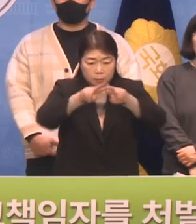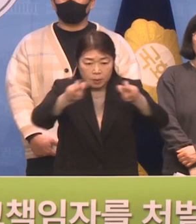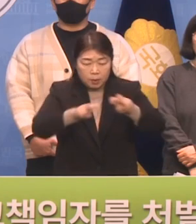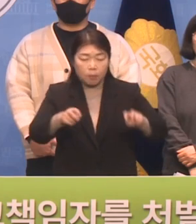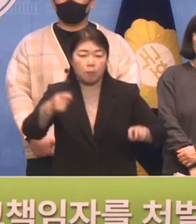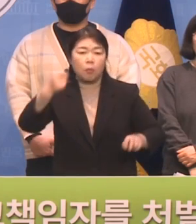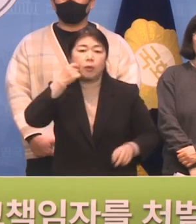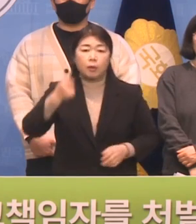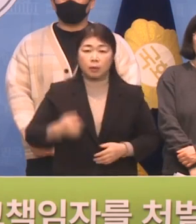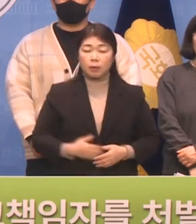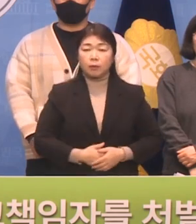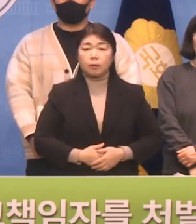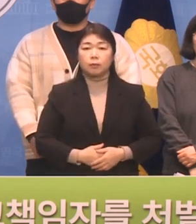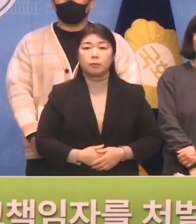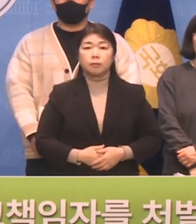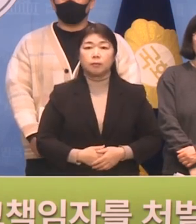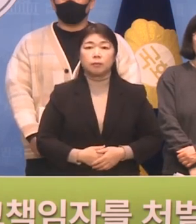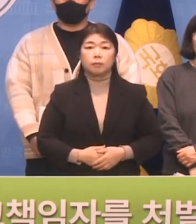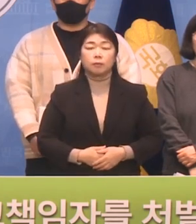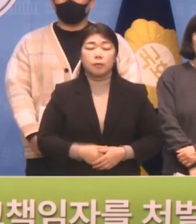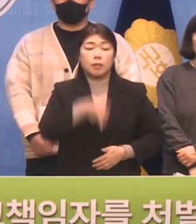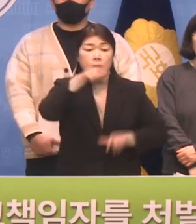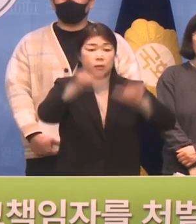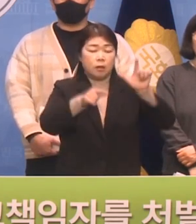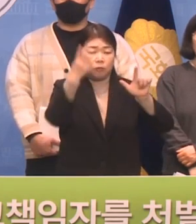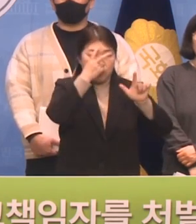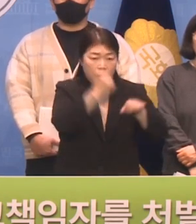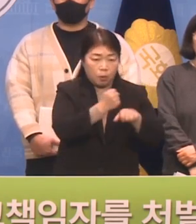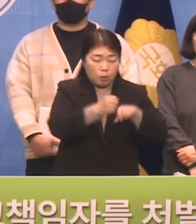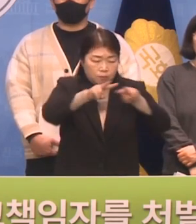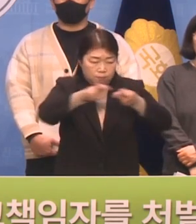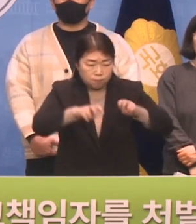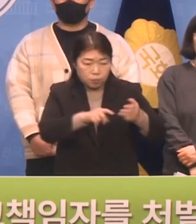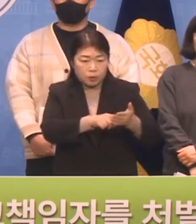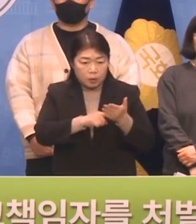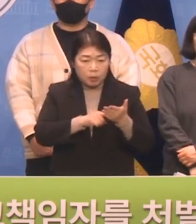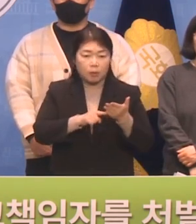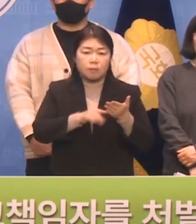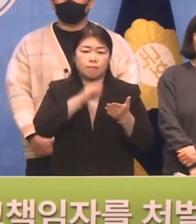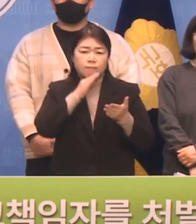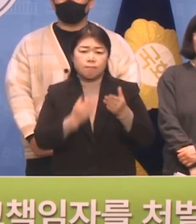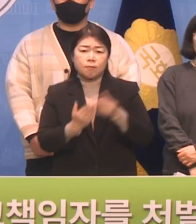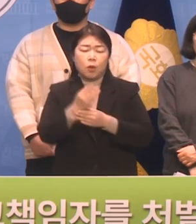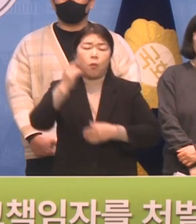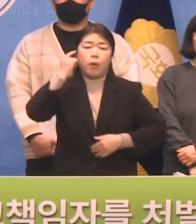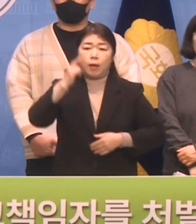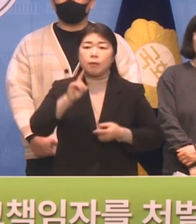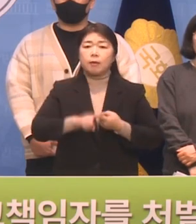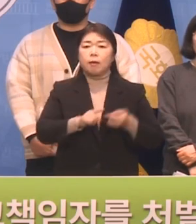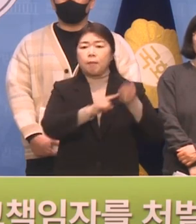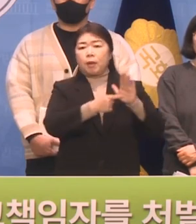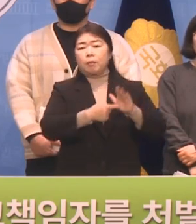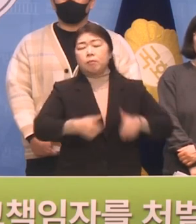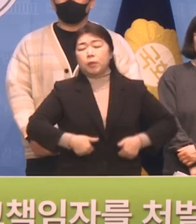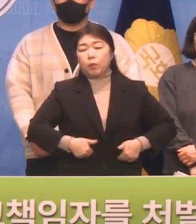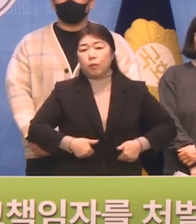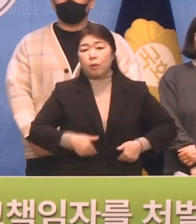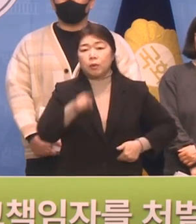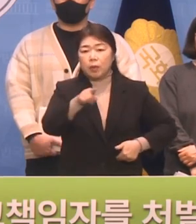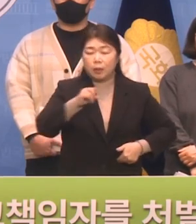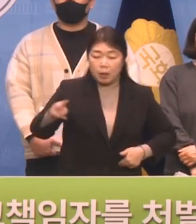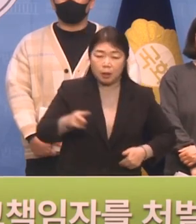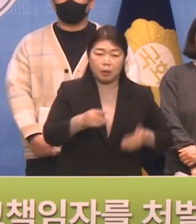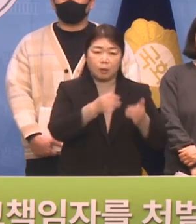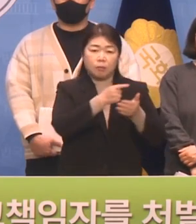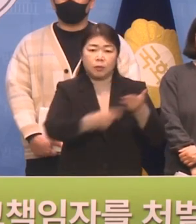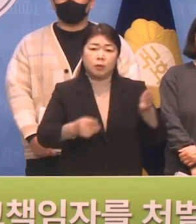못하고 있습니다. 진실을 규명하고 참사의 본질을 밝히는 것만이 희생자들에 대한 진정한 애도가